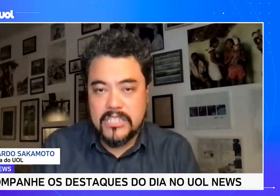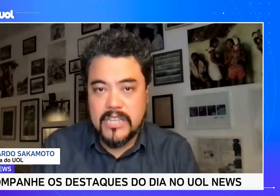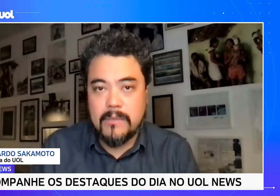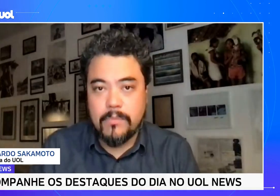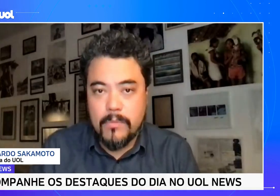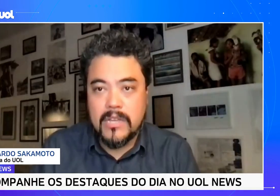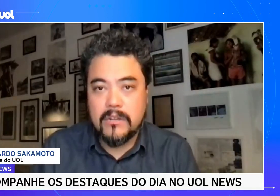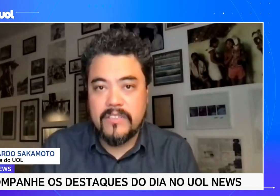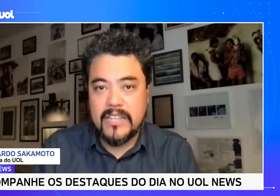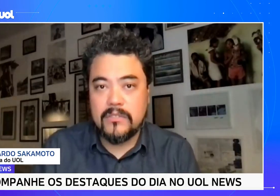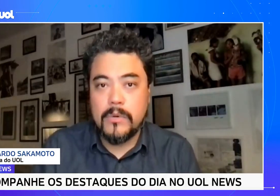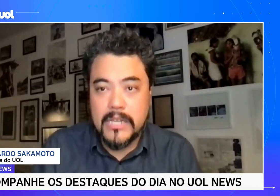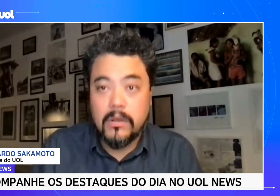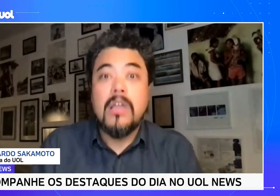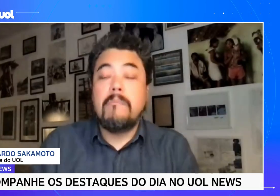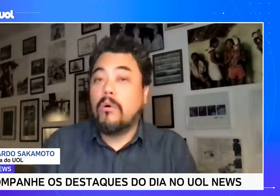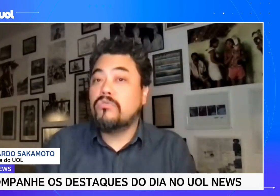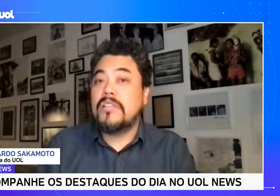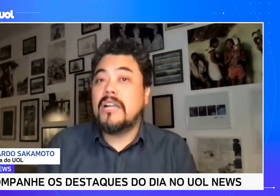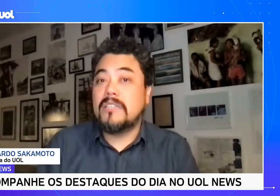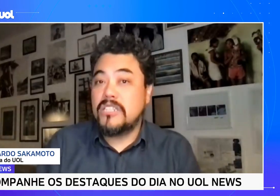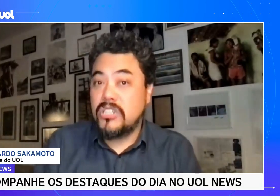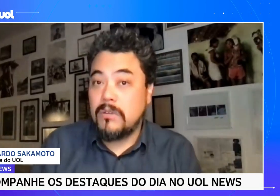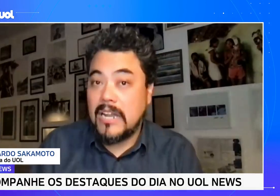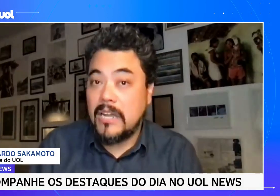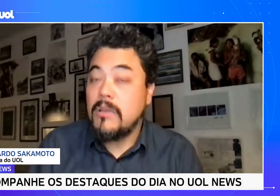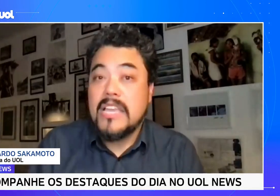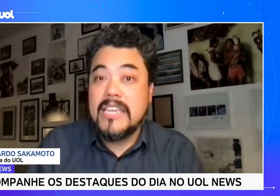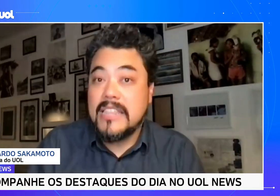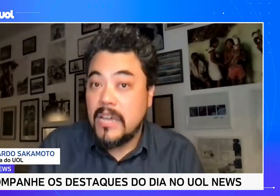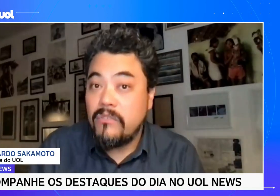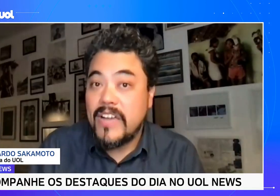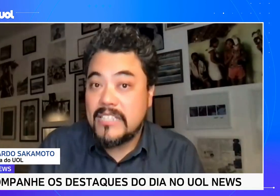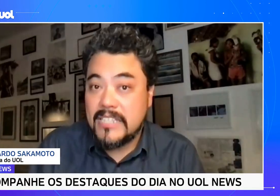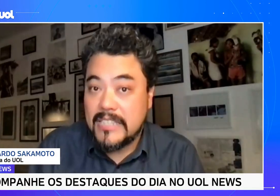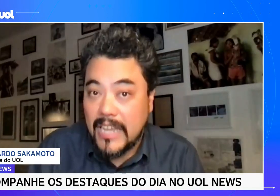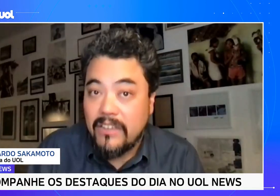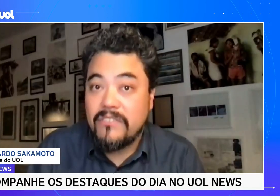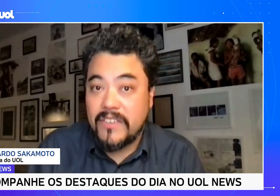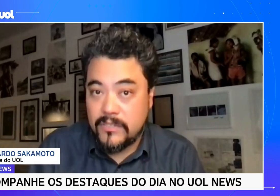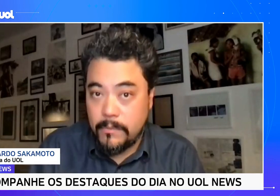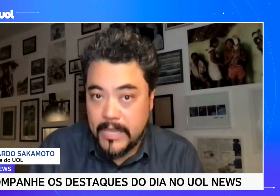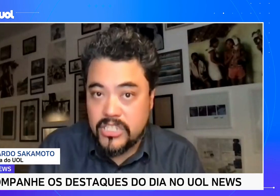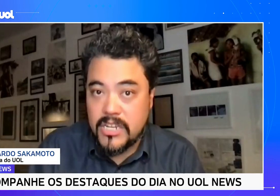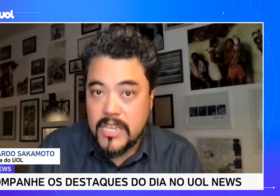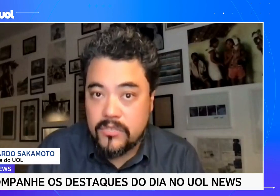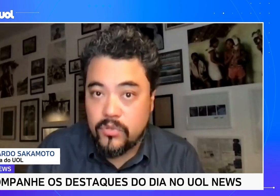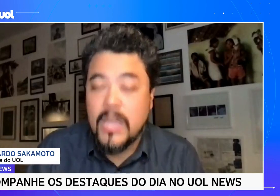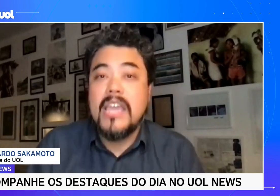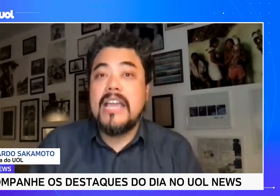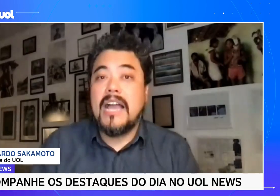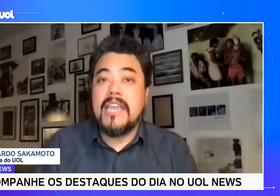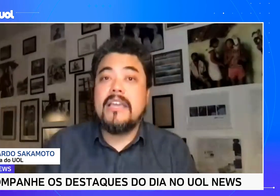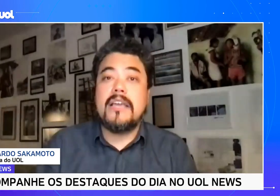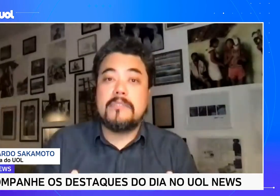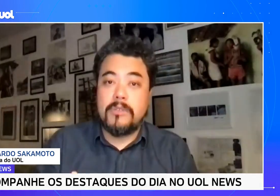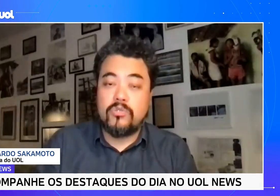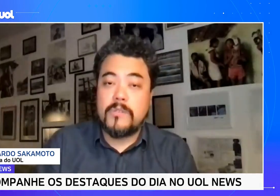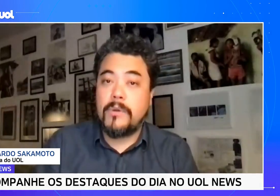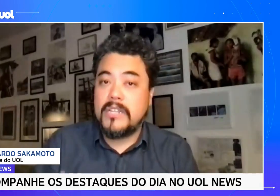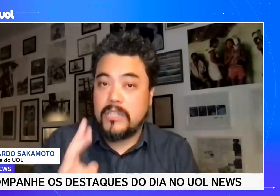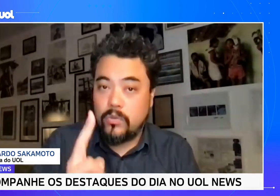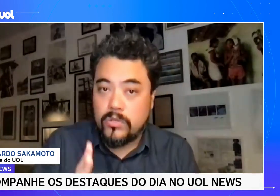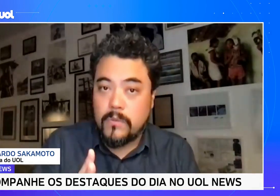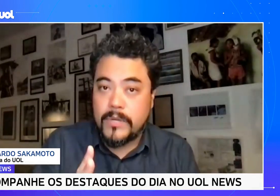próximo presidente da República na virada do ano. Bolsonaro está deixando claro que não vai aceitar facilmente isso. E aí